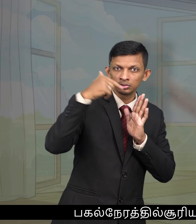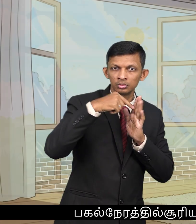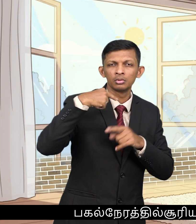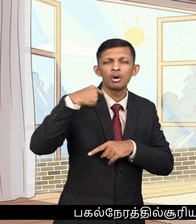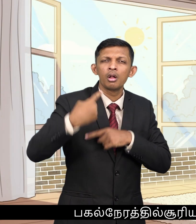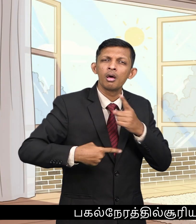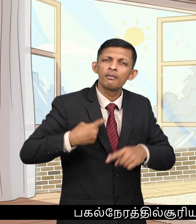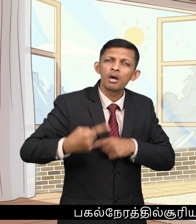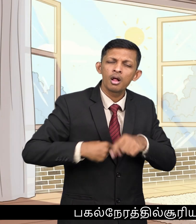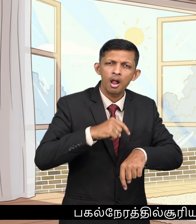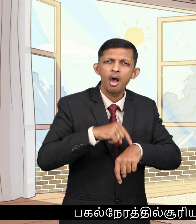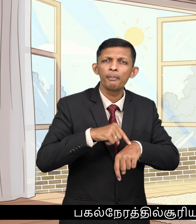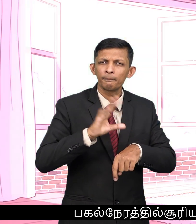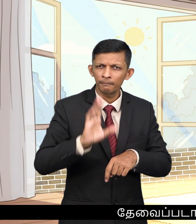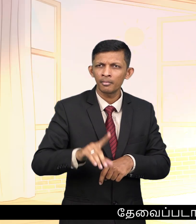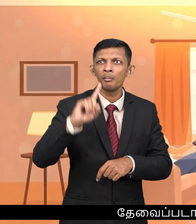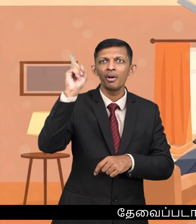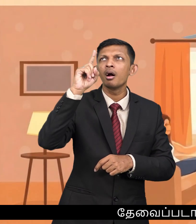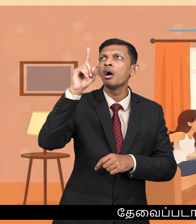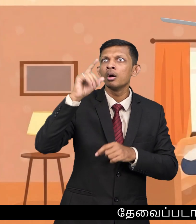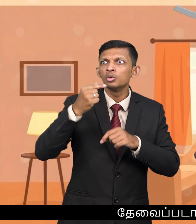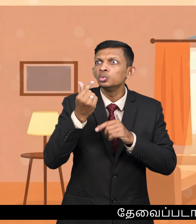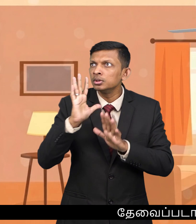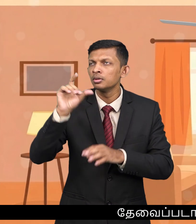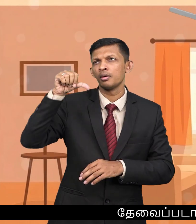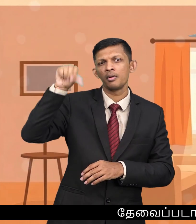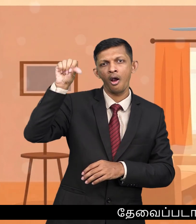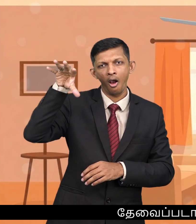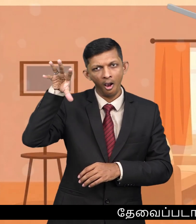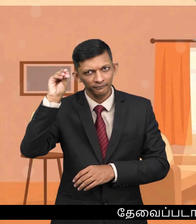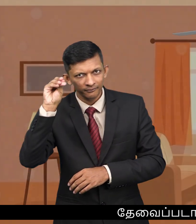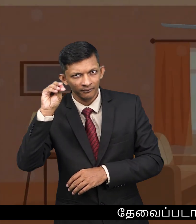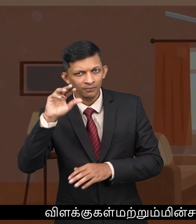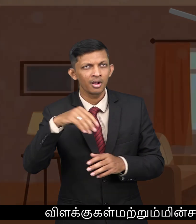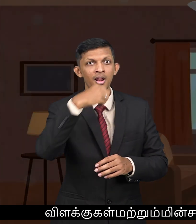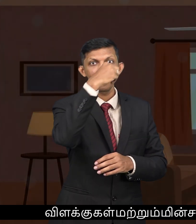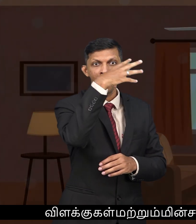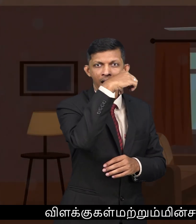பகல் நேரத்தில் சூரிய ஒளியை பயன்படுத்துங்கள். தேவைப்படாத போது மின் விசிறிகள்,